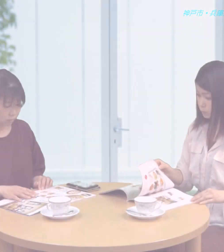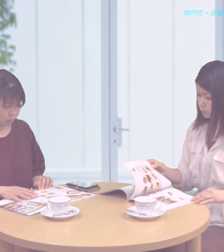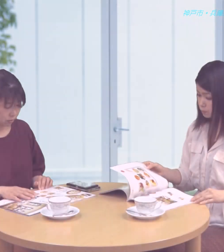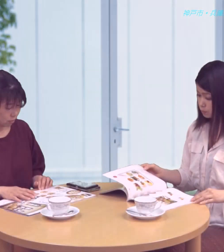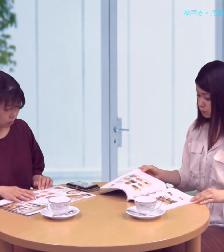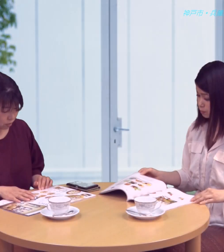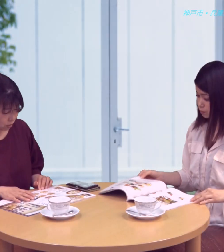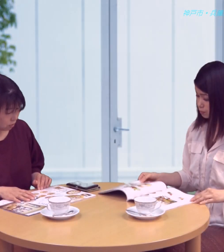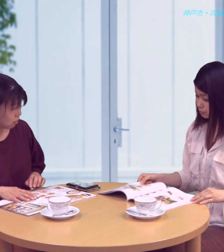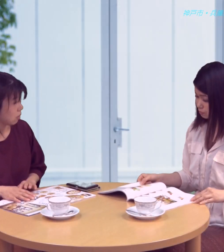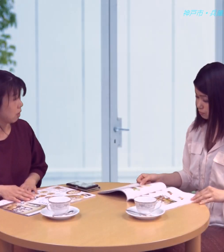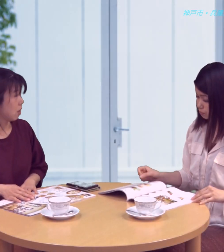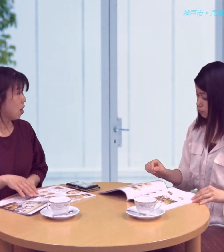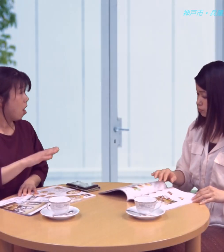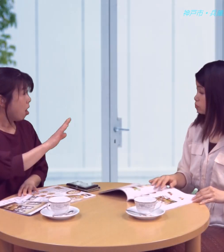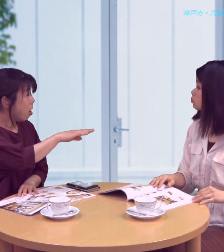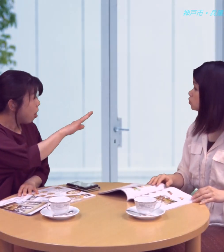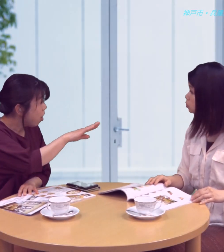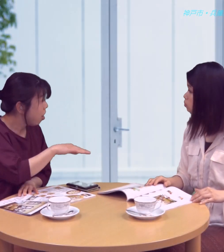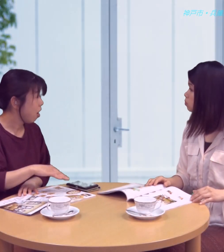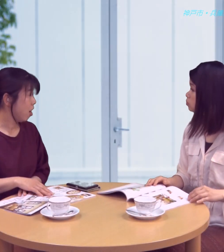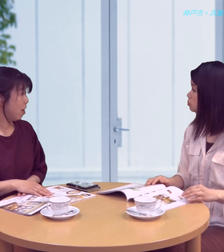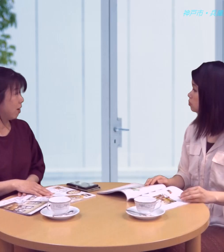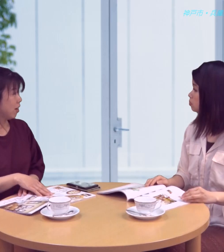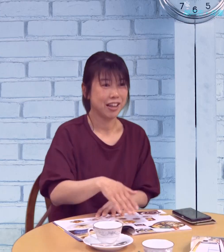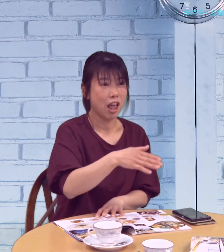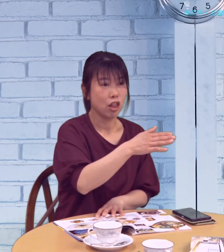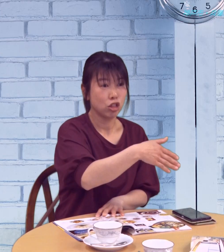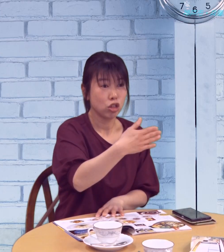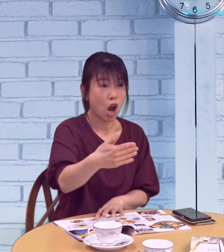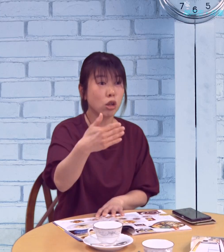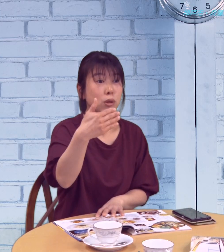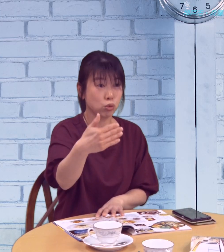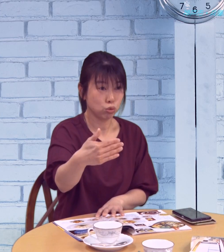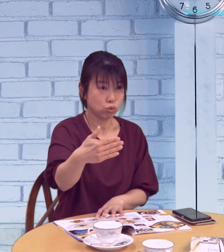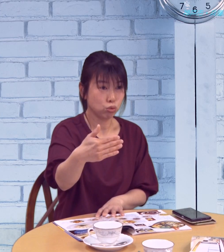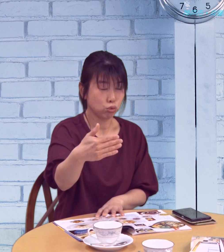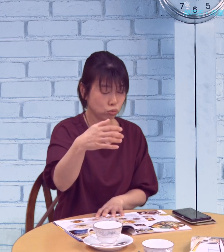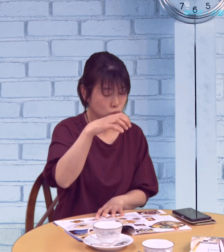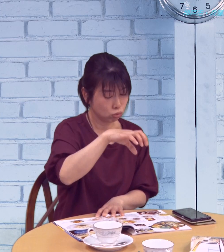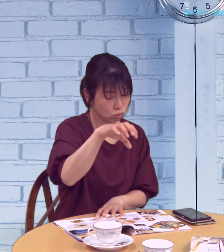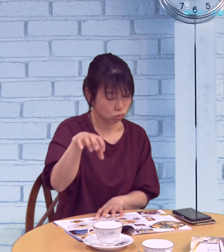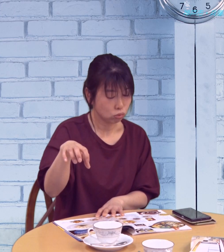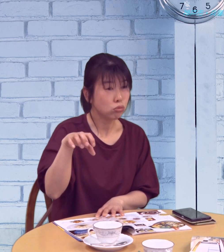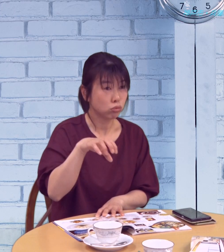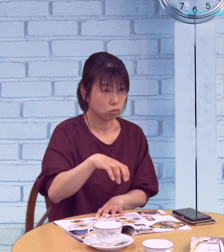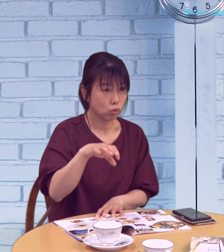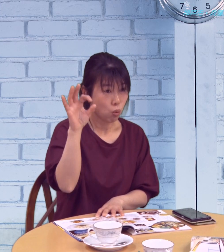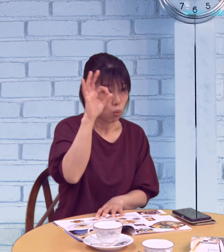ていますていますていませんpando んええええええ